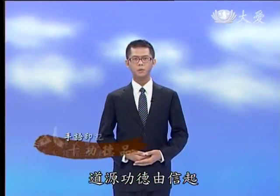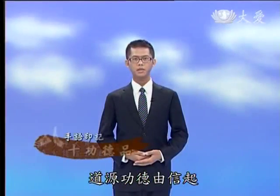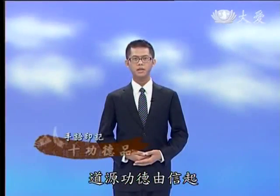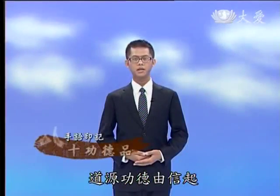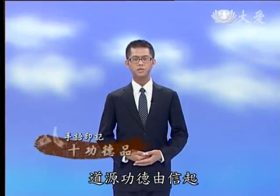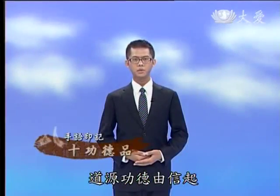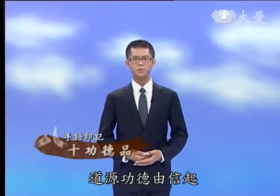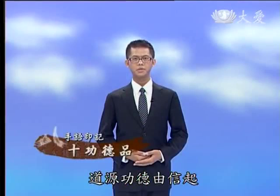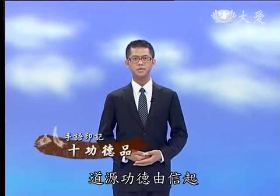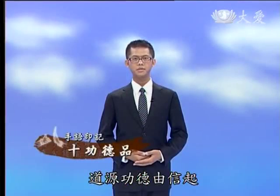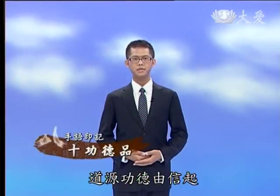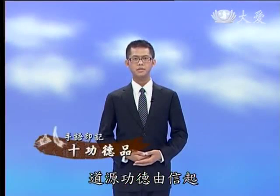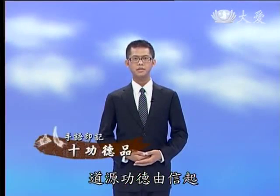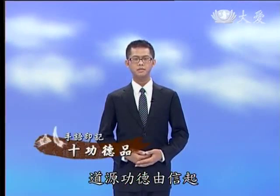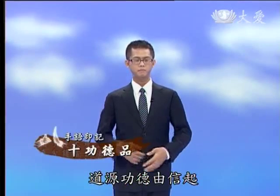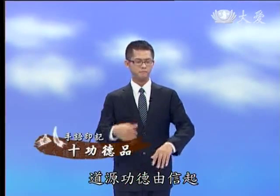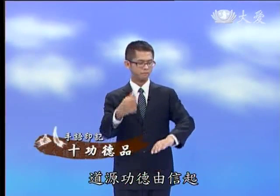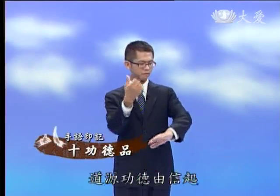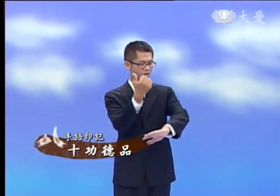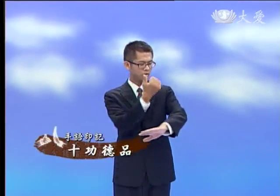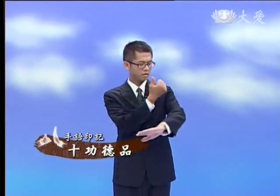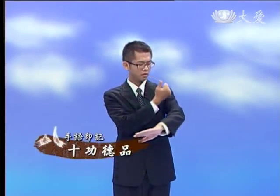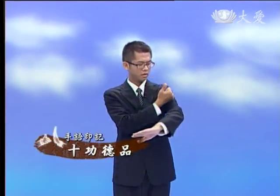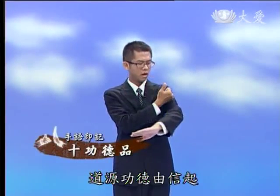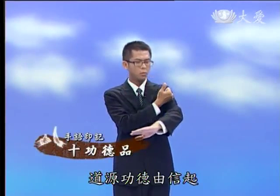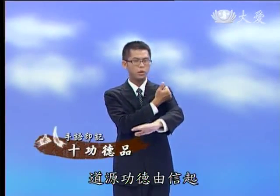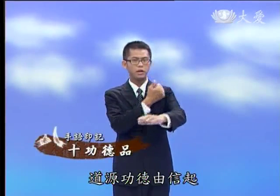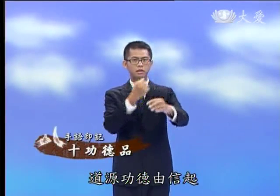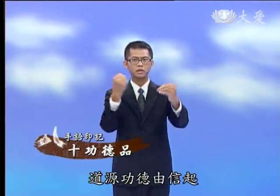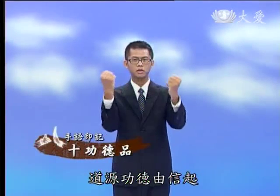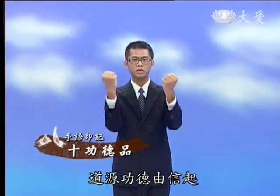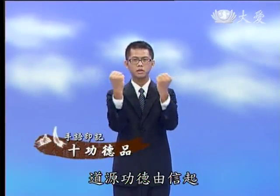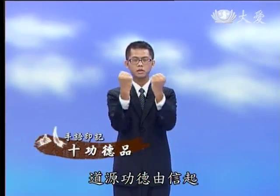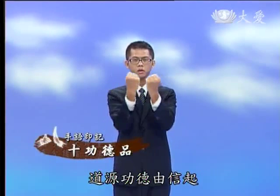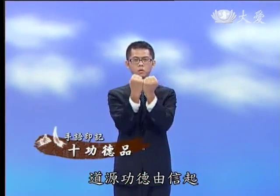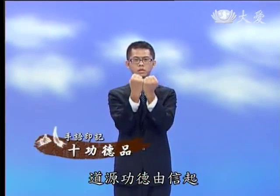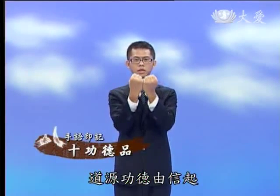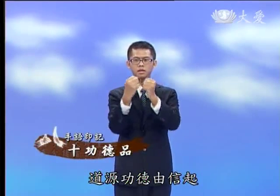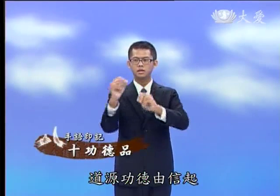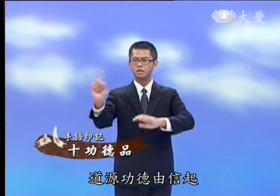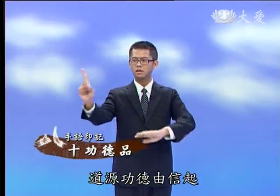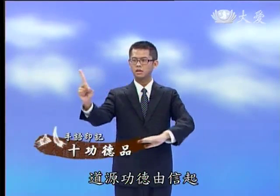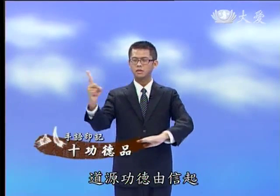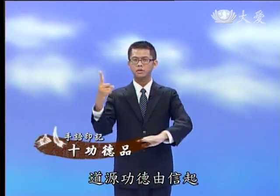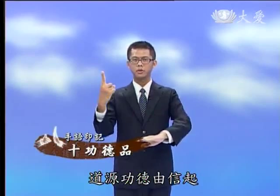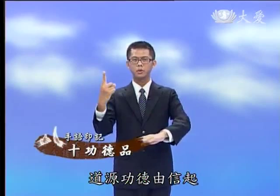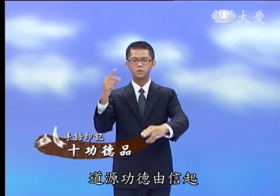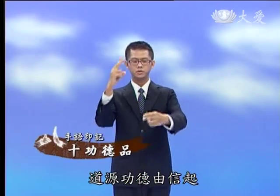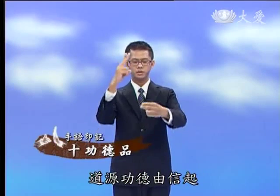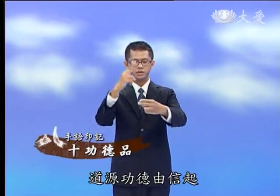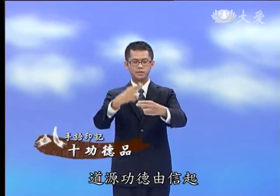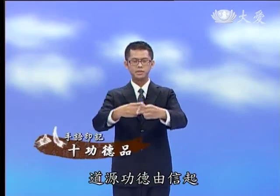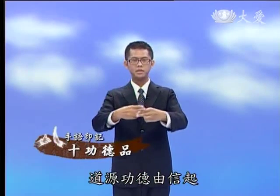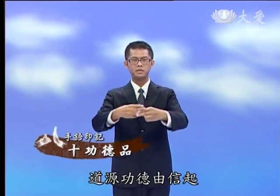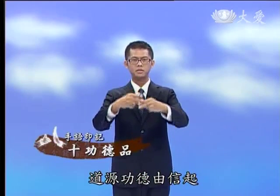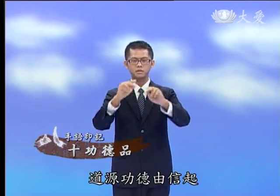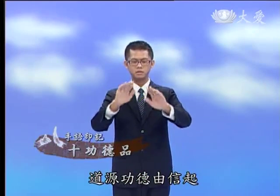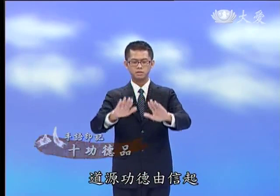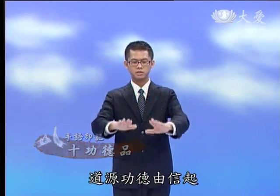功德由信起，道源功德由信